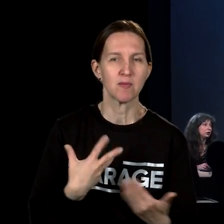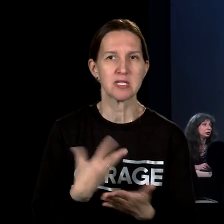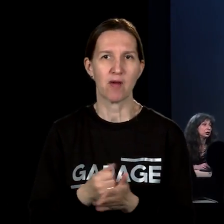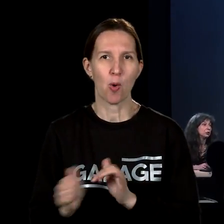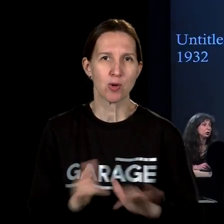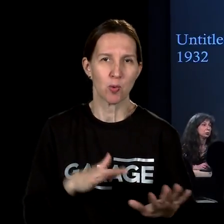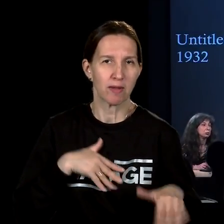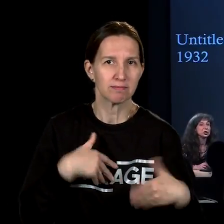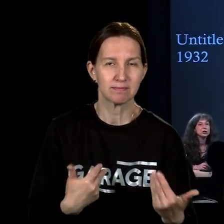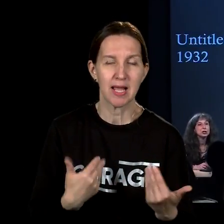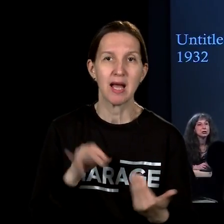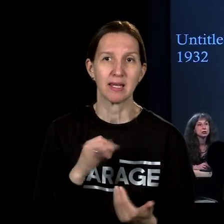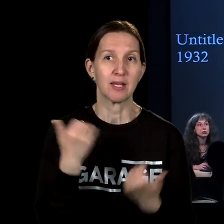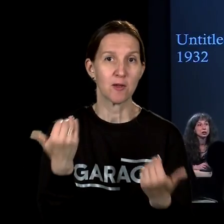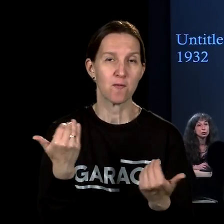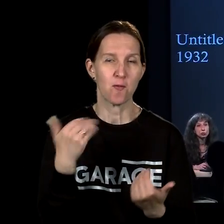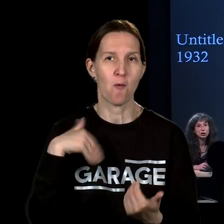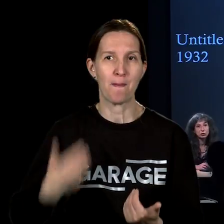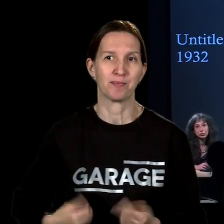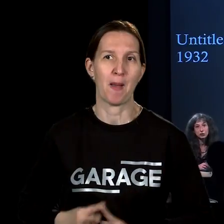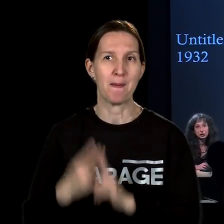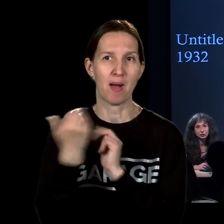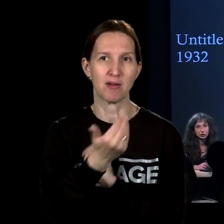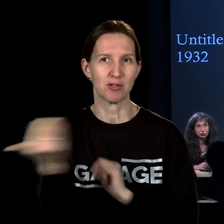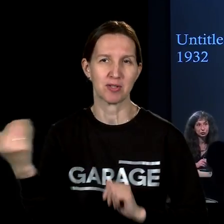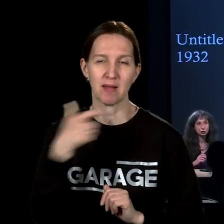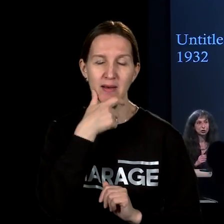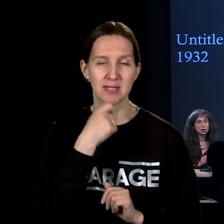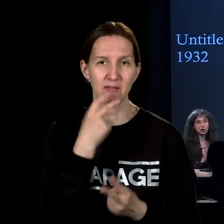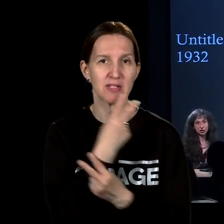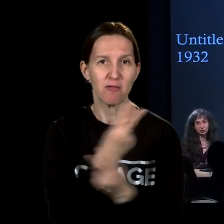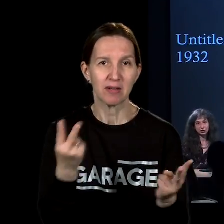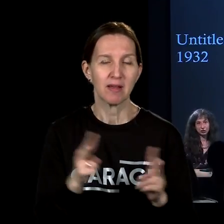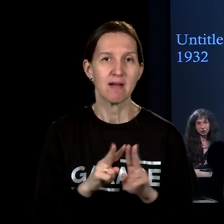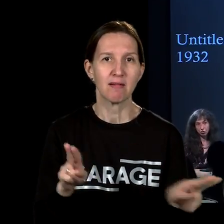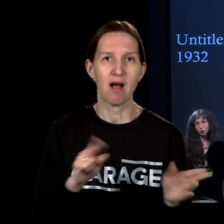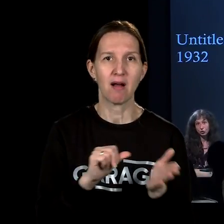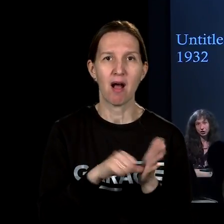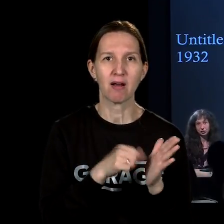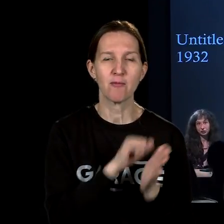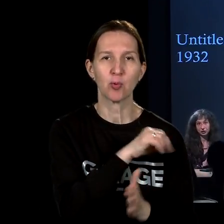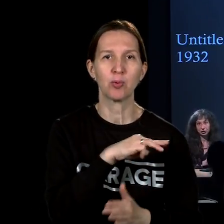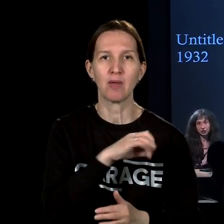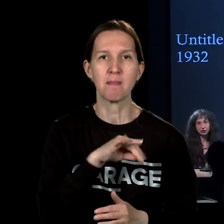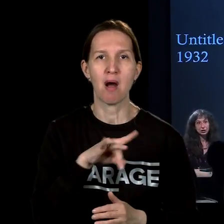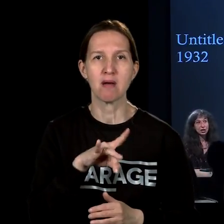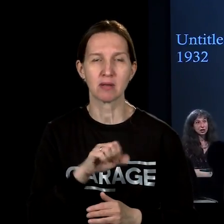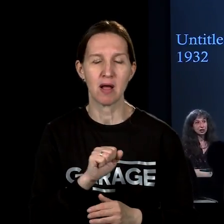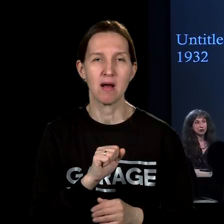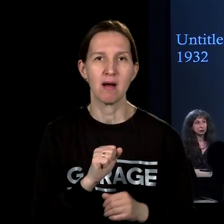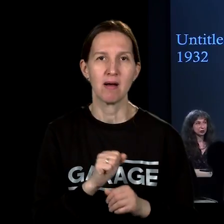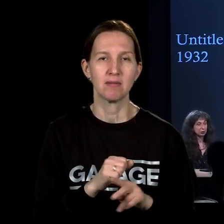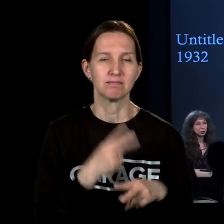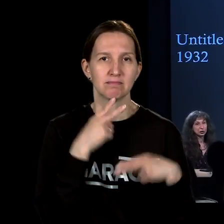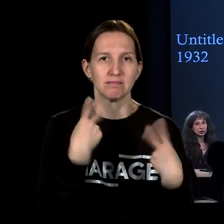красавицы выглядят такими же, почти как гравюра у Тамара, представляющие вот эту женственность как роль, женственность как стиль,